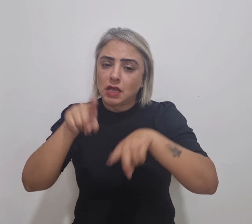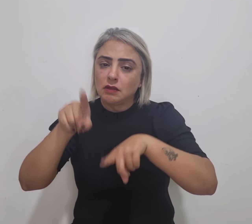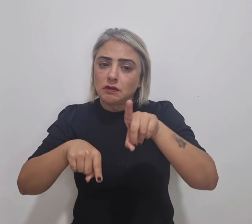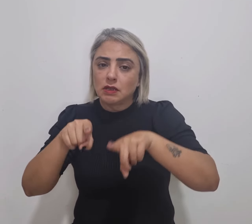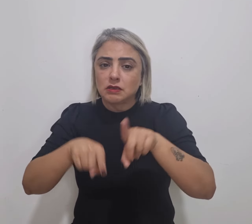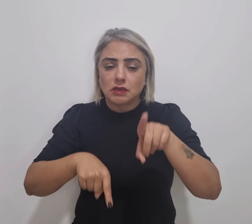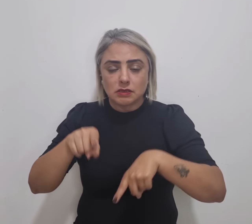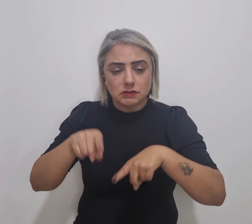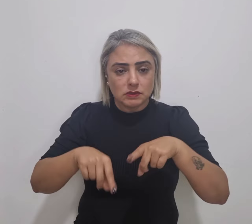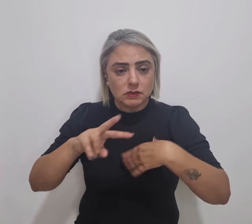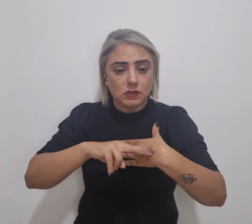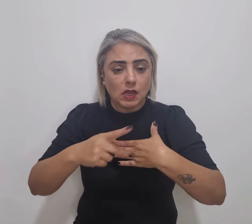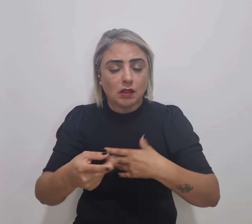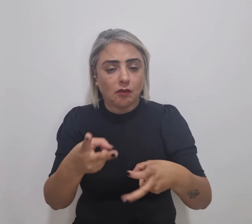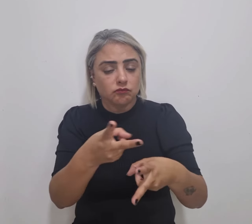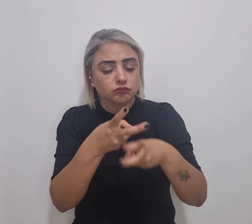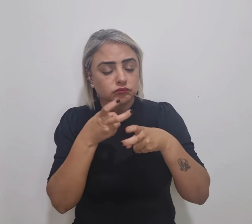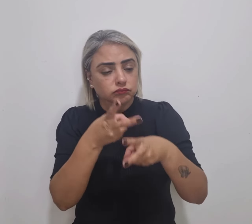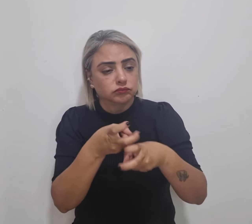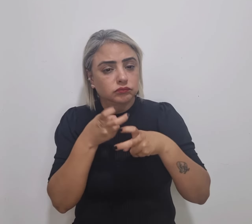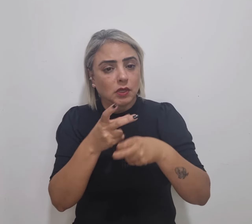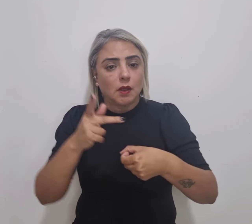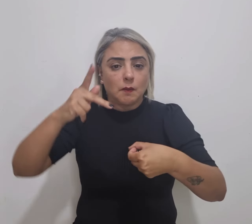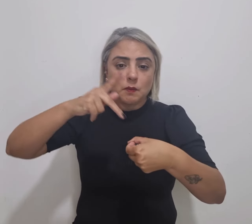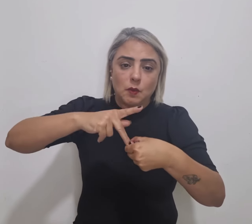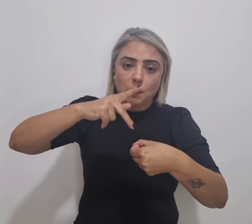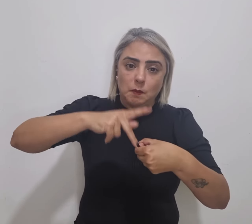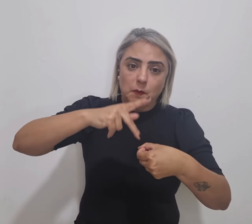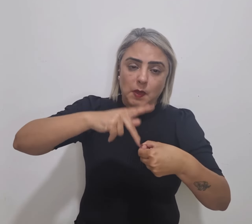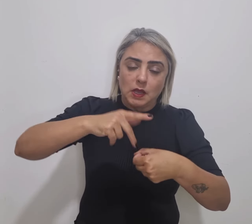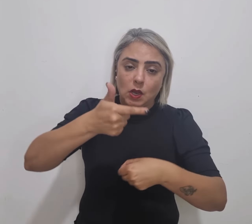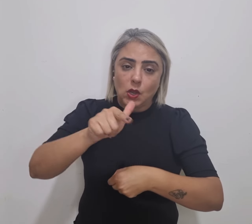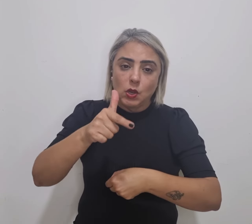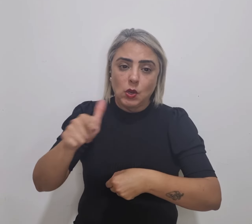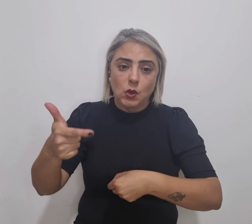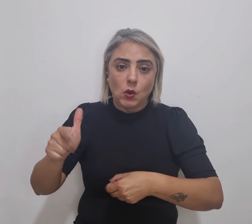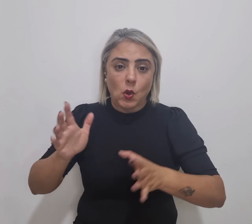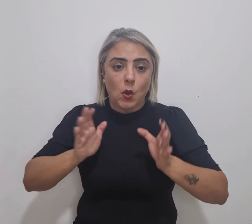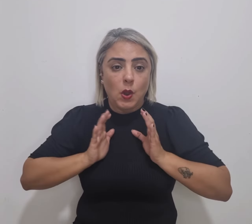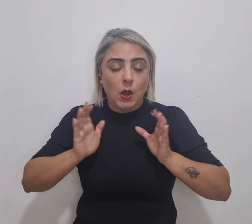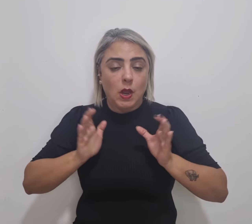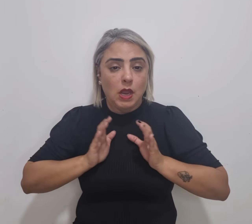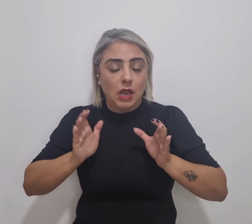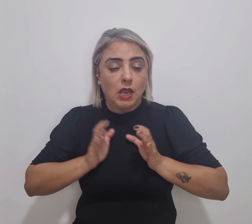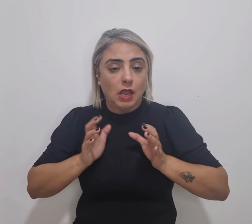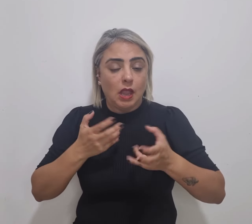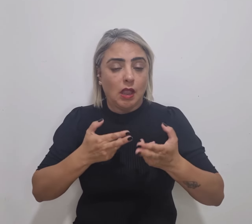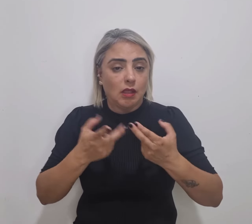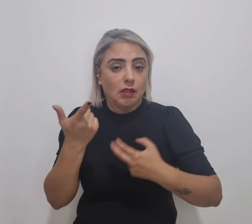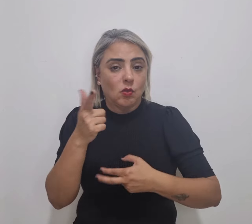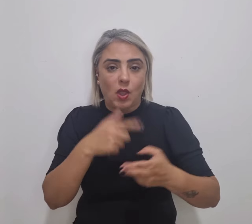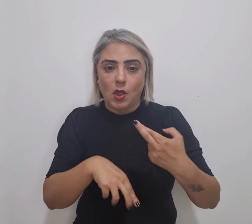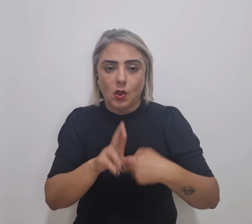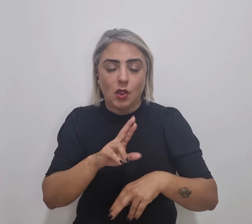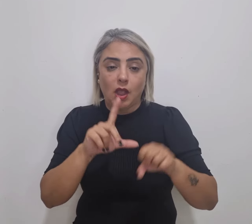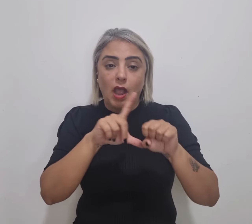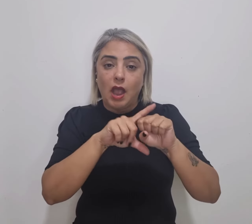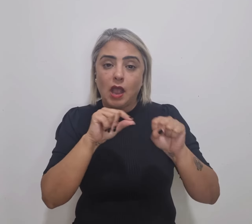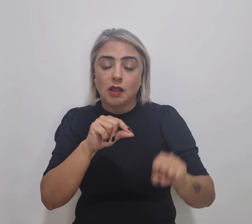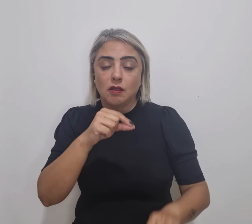geradas pela exploração do petróleo e demais recursos não renováveis. Artigo 48